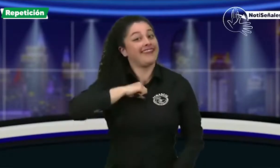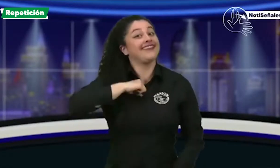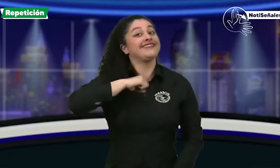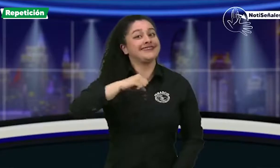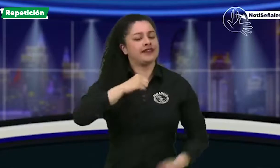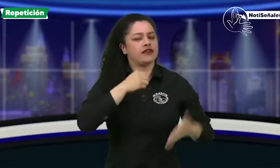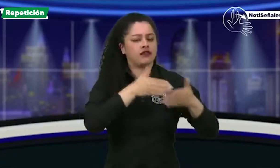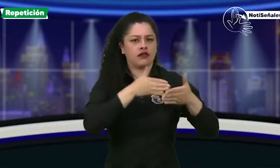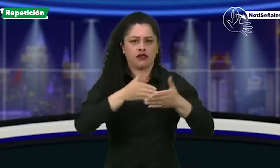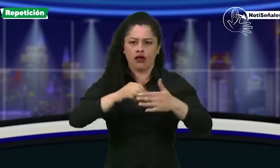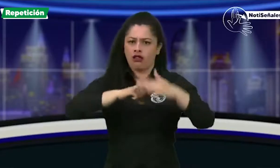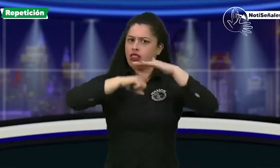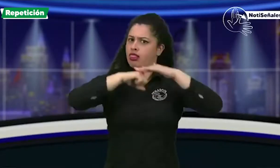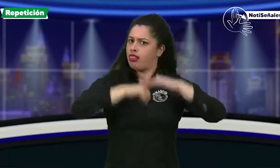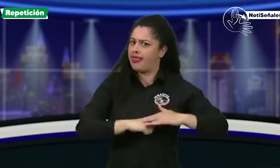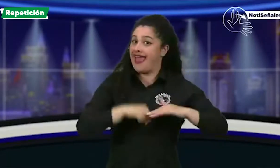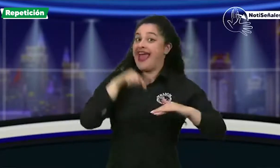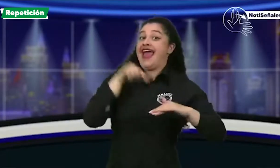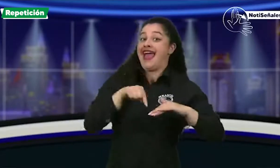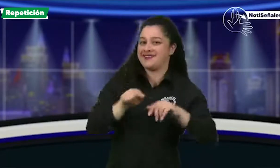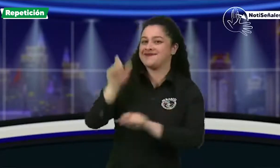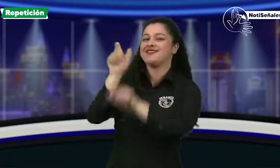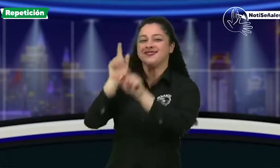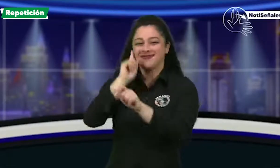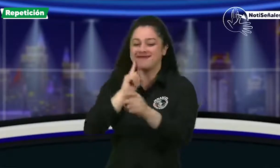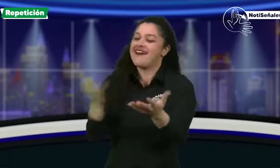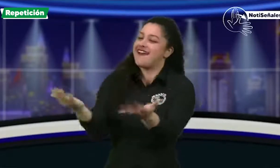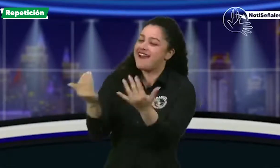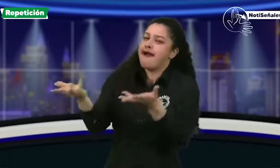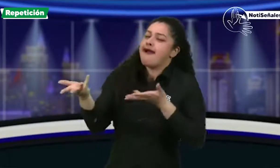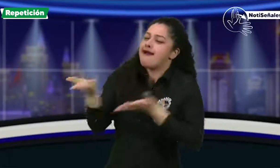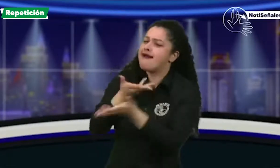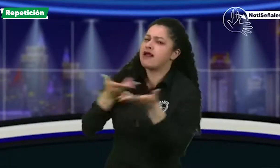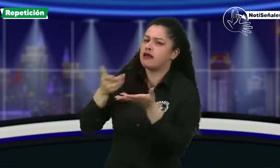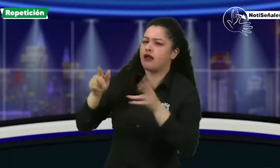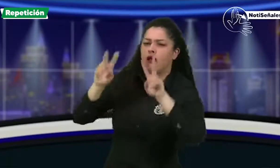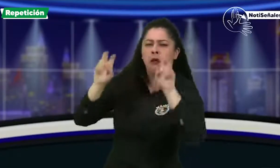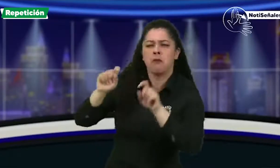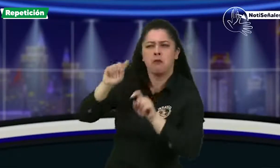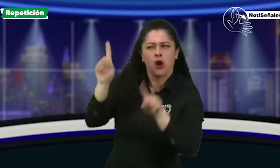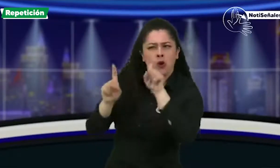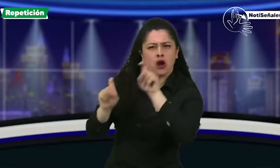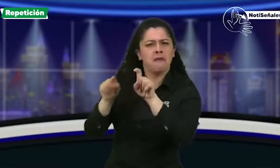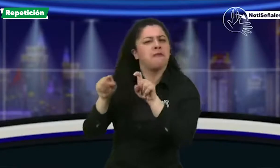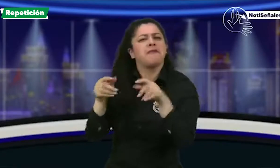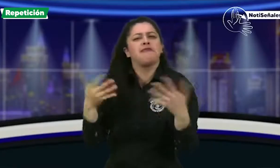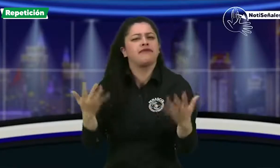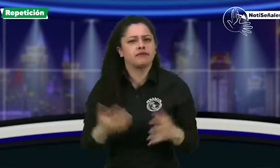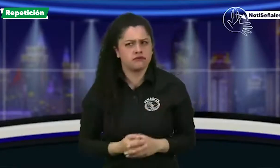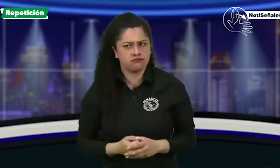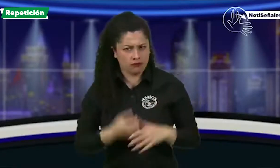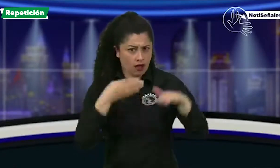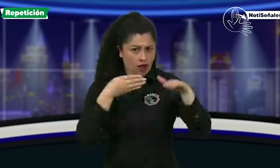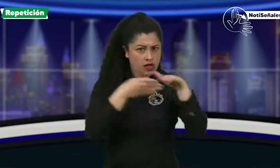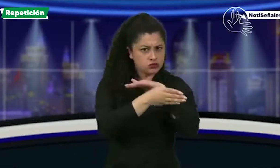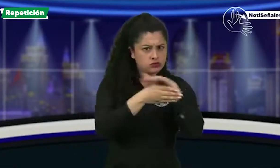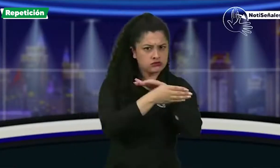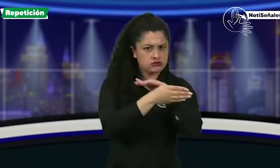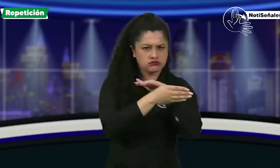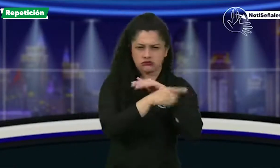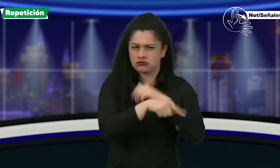a nuestra campaña Sin accesibilidad no hay derechos Las personas sordas nos estuvieron contando sobre este tema Cuales